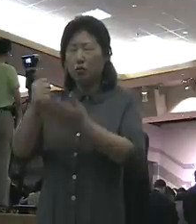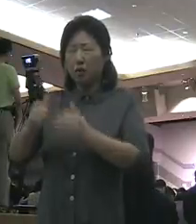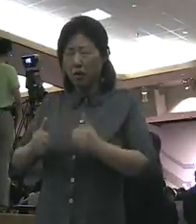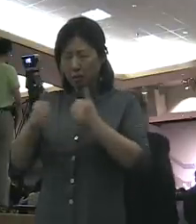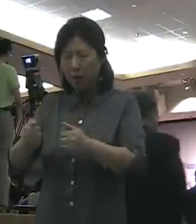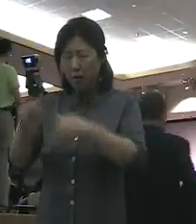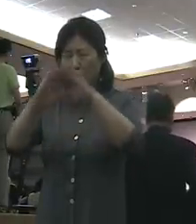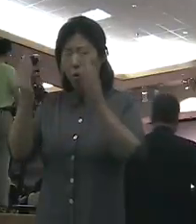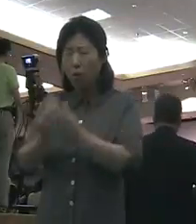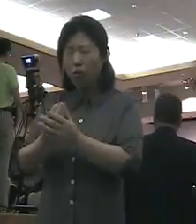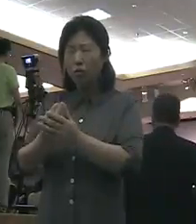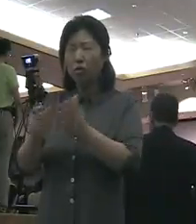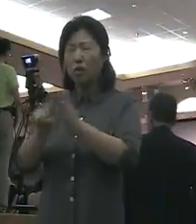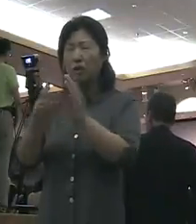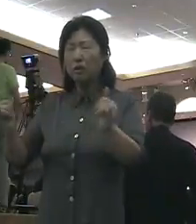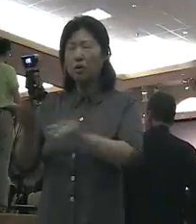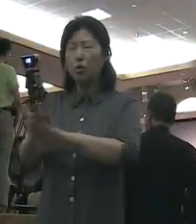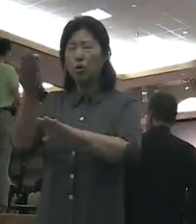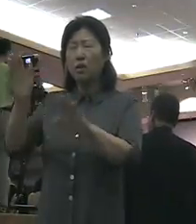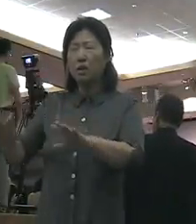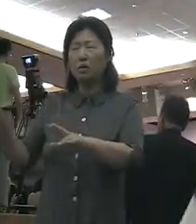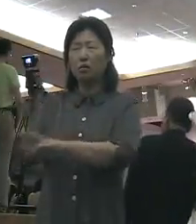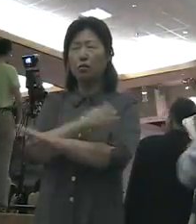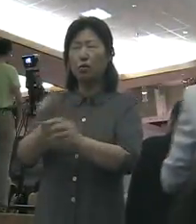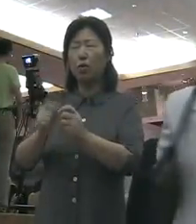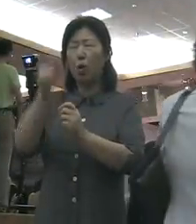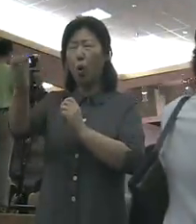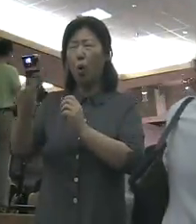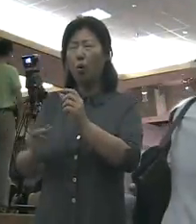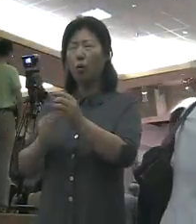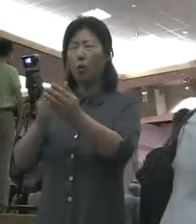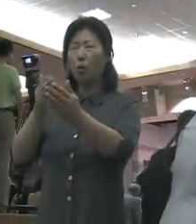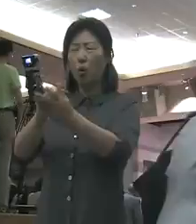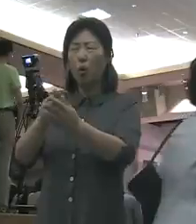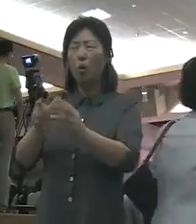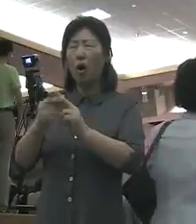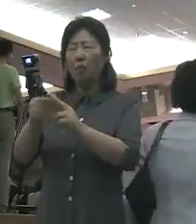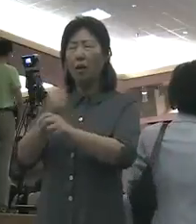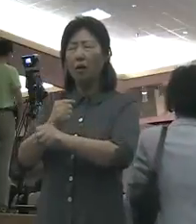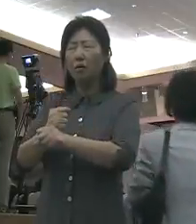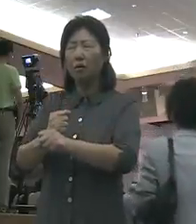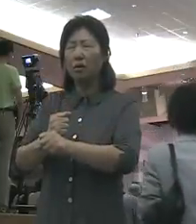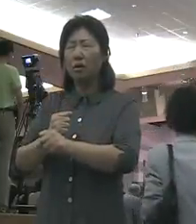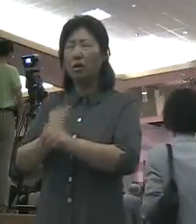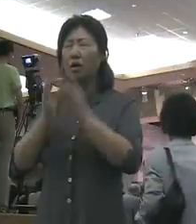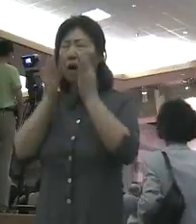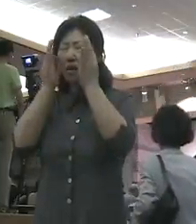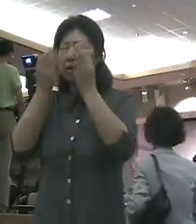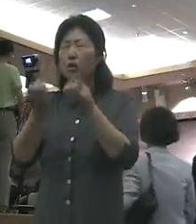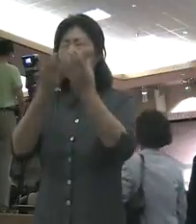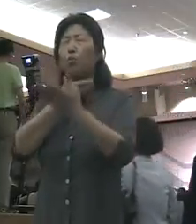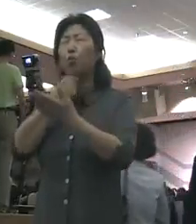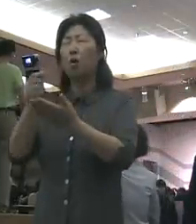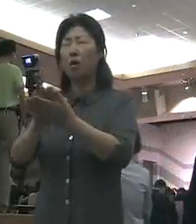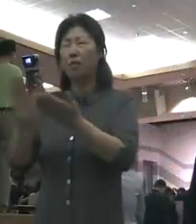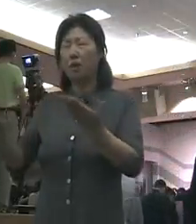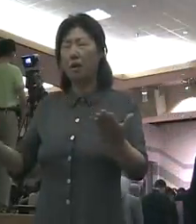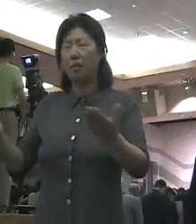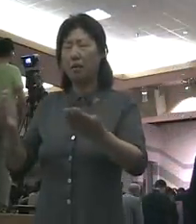주님의 권속들 위해 이제로부터 영원토록 함께하여 주시옵기를 간절히 축원하옵나이다. 아멘.